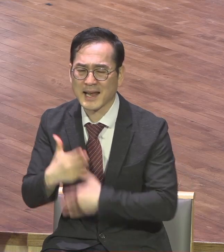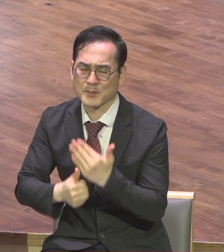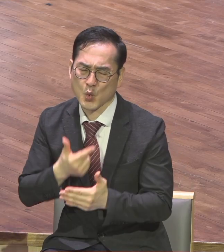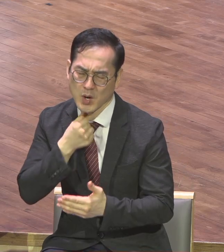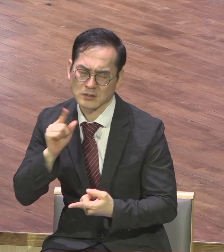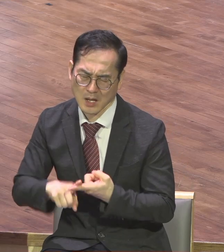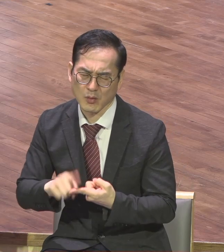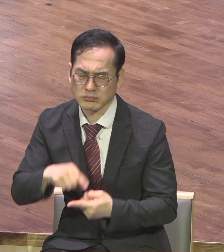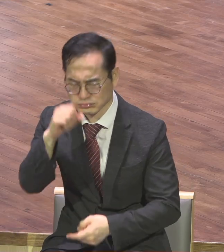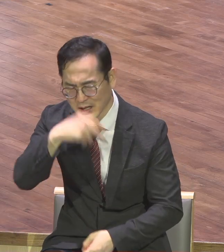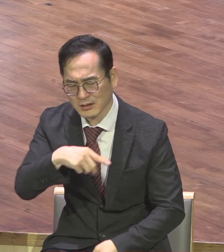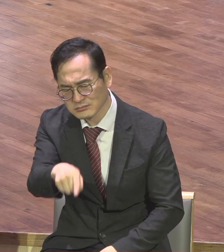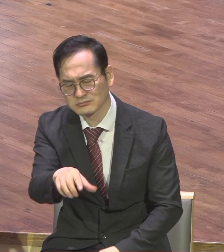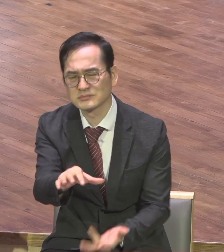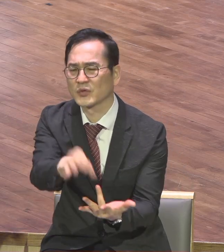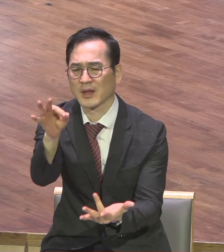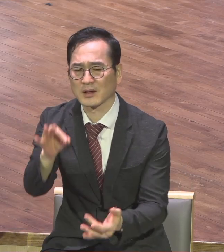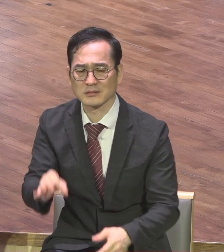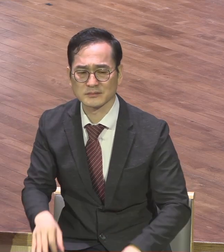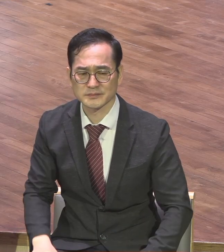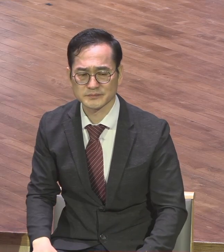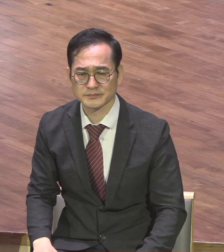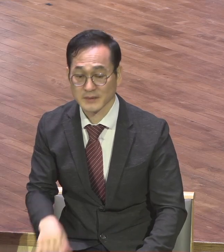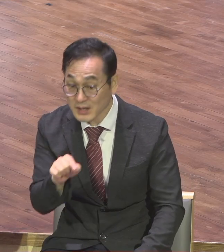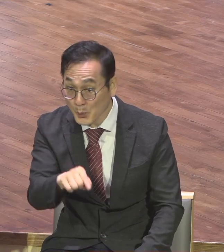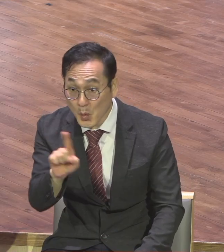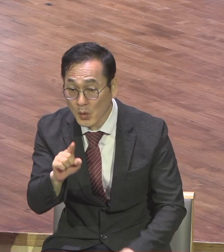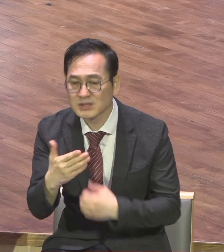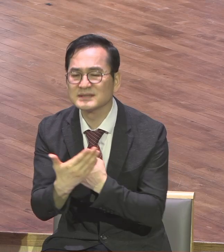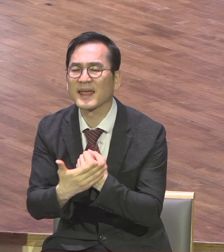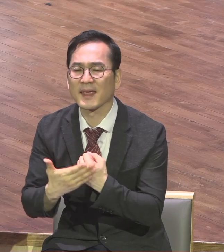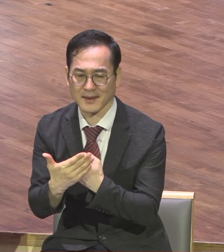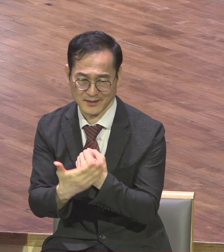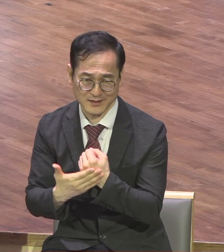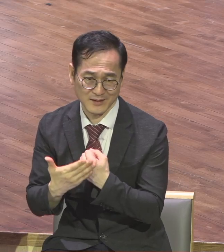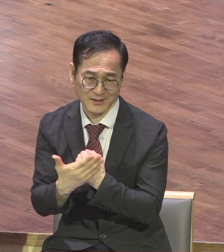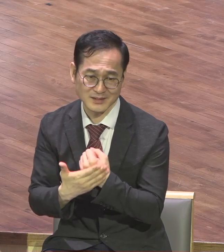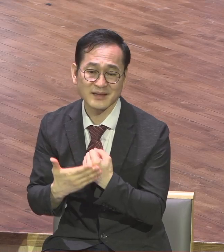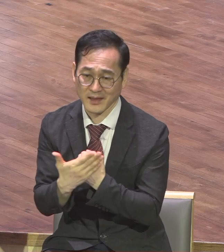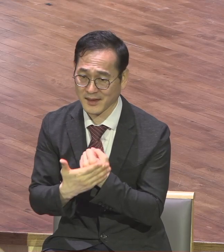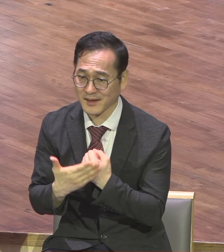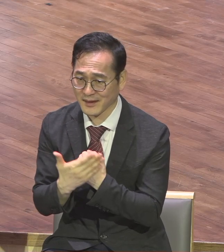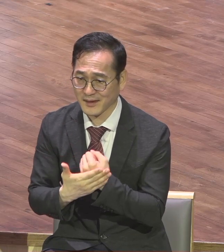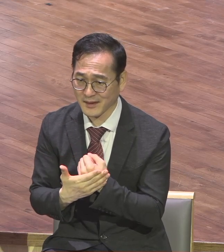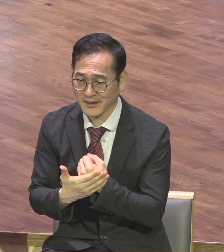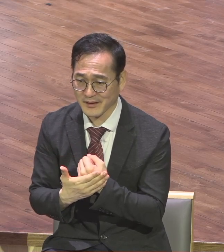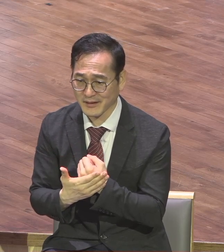그냥 선택해버렸어요. 그걸 은혜라 그런다, 은혜. 선택해버렸어요.